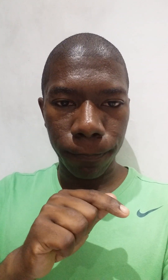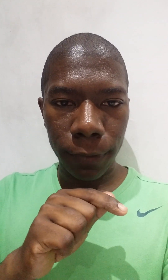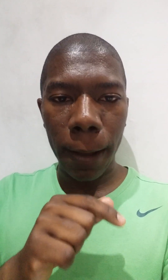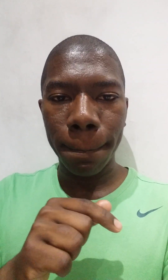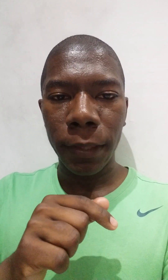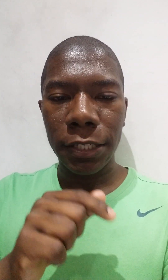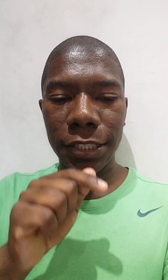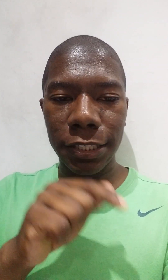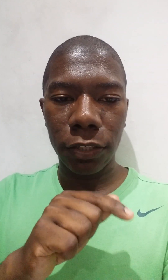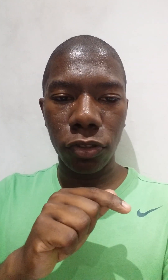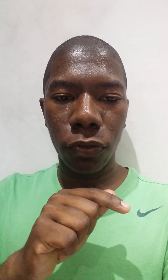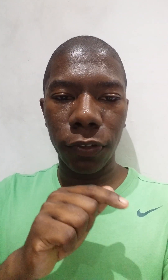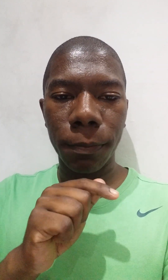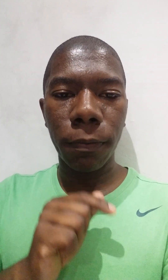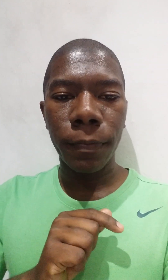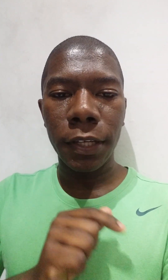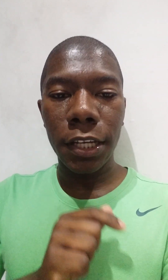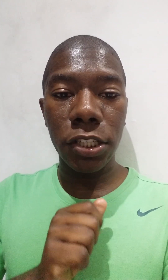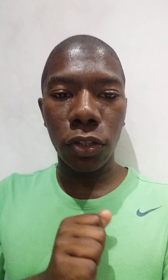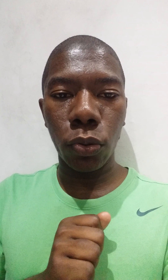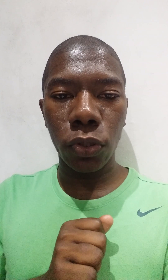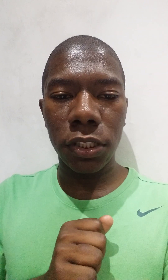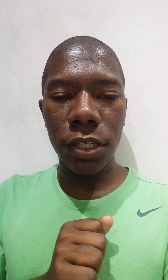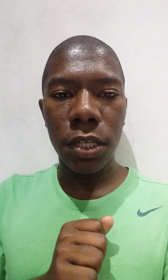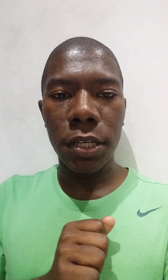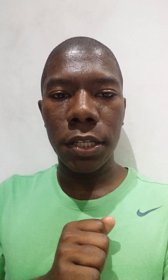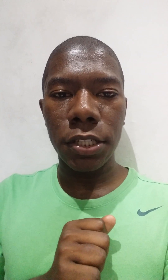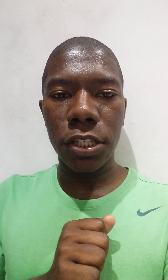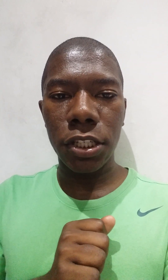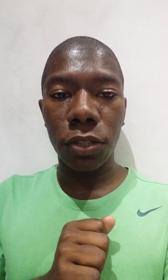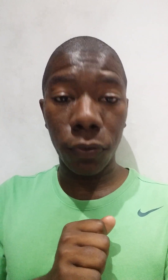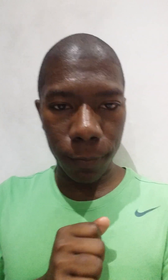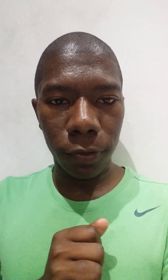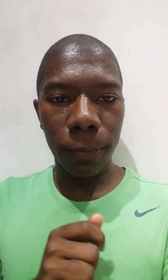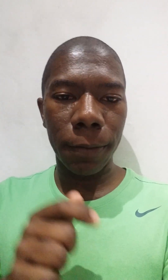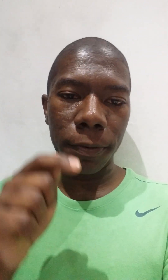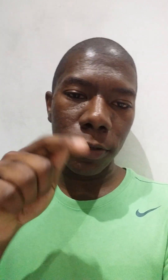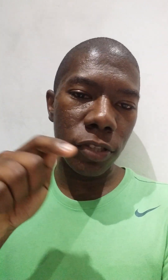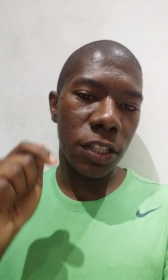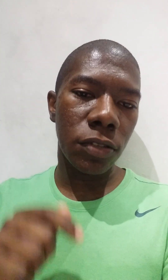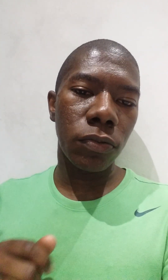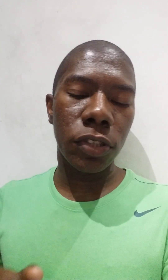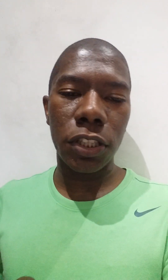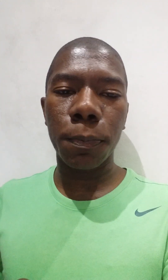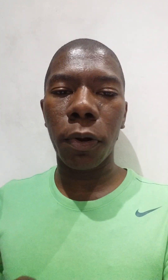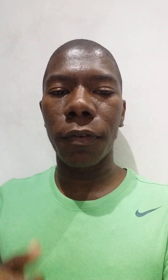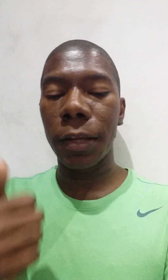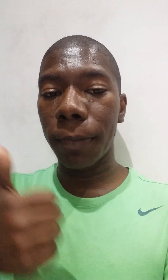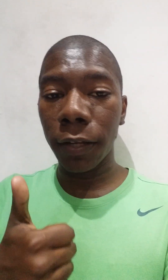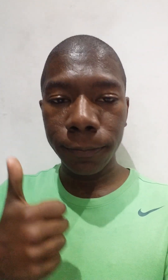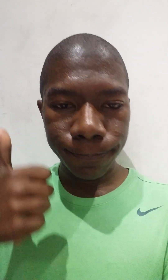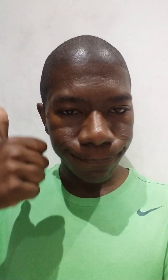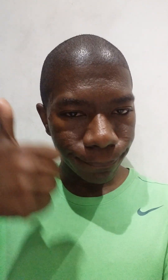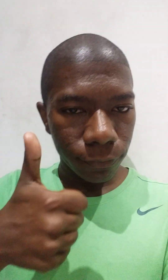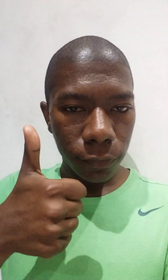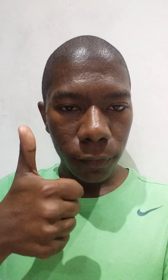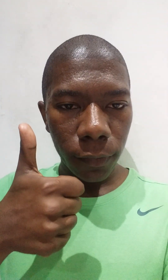tá dia 5 de novembro e dia 12 de novembro também primeiro dia e segundo dia de prova lembrando